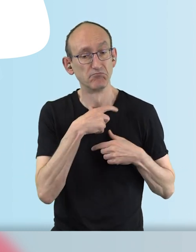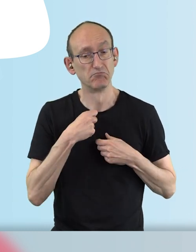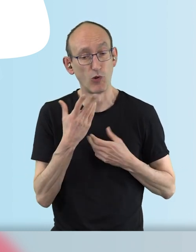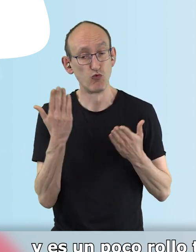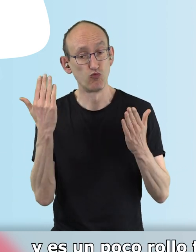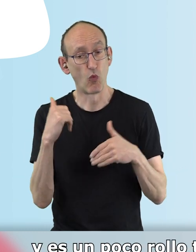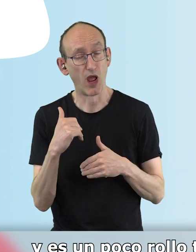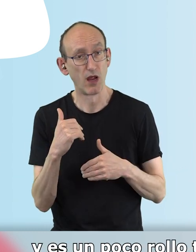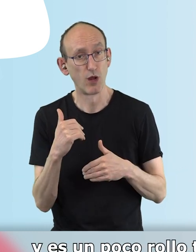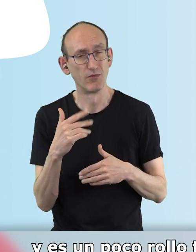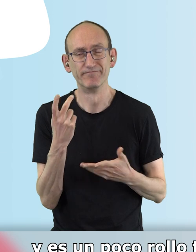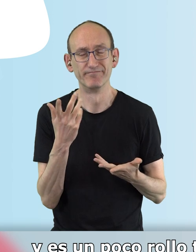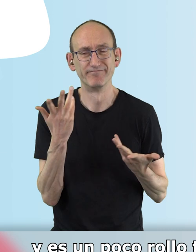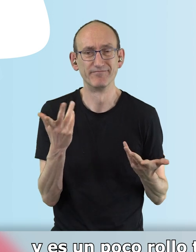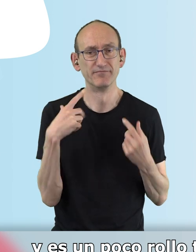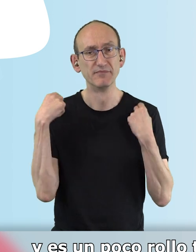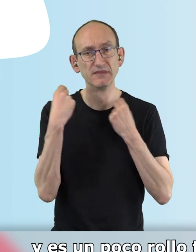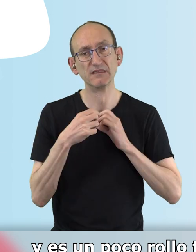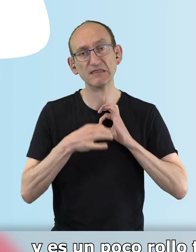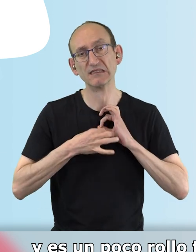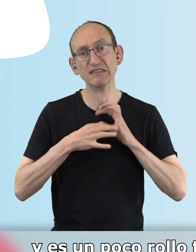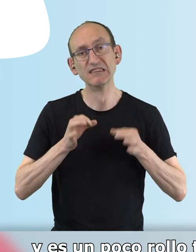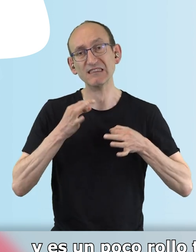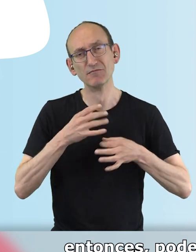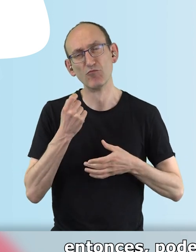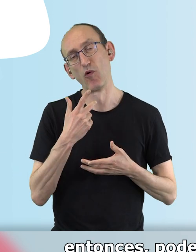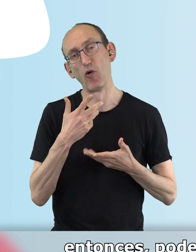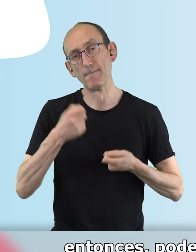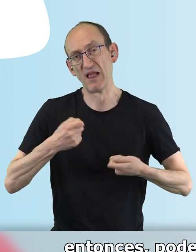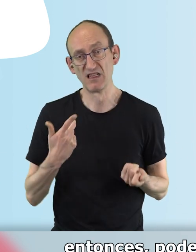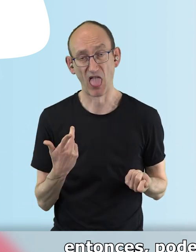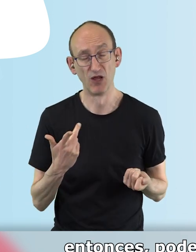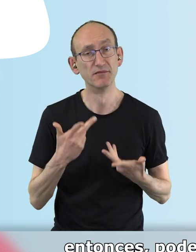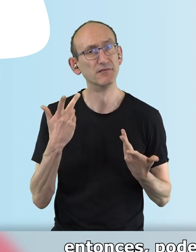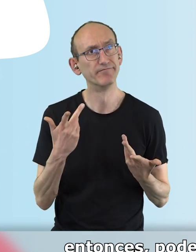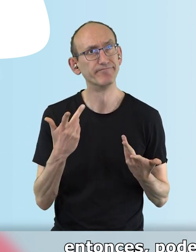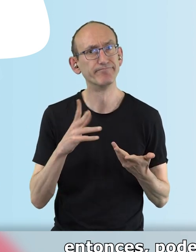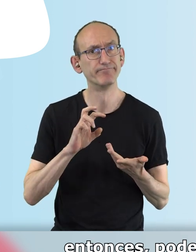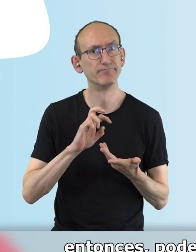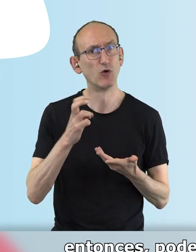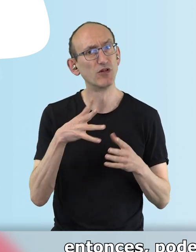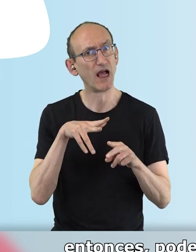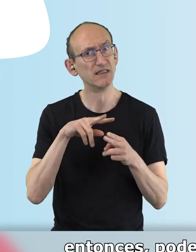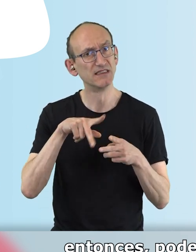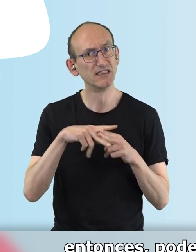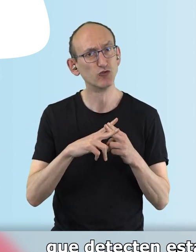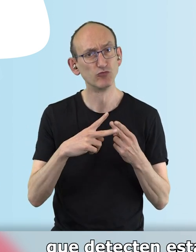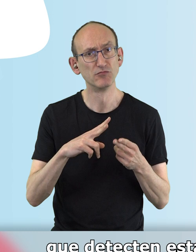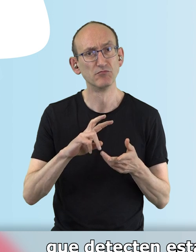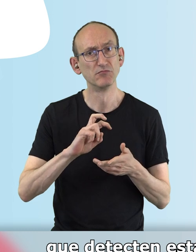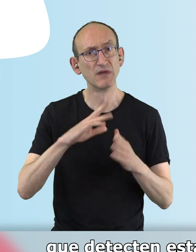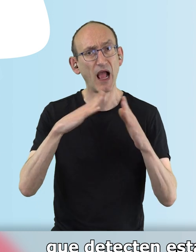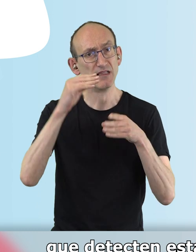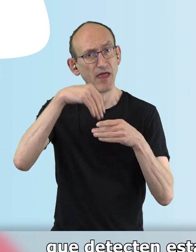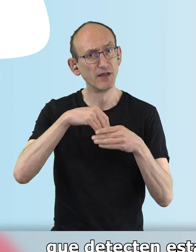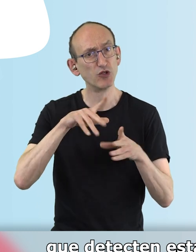lo tenga disponible y es un poco rollo tener que llevar un medallón continuamente. Entonces podemos pensar en otros dispositivos en la casa